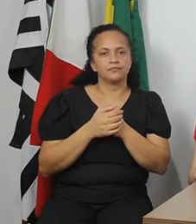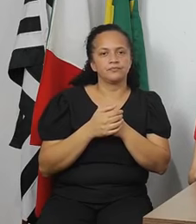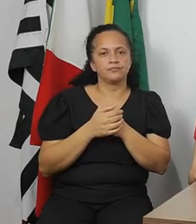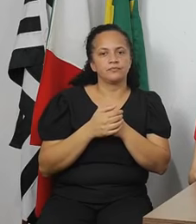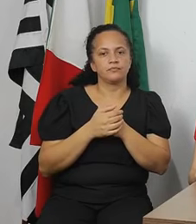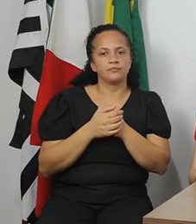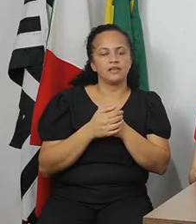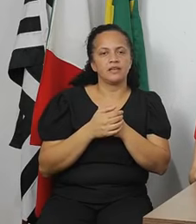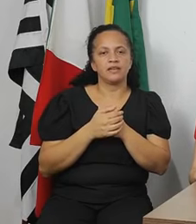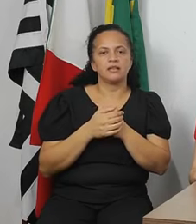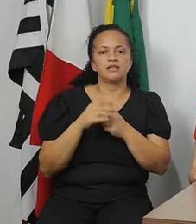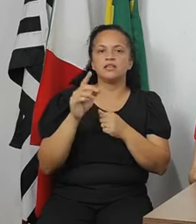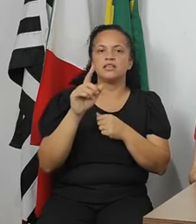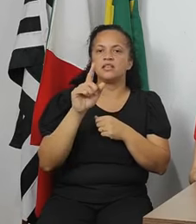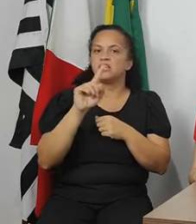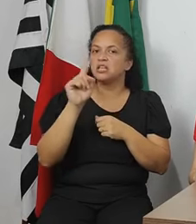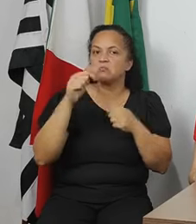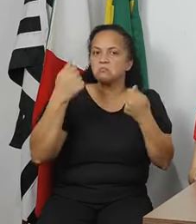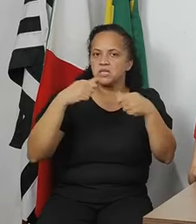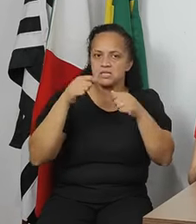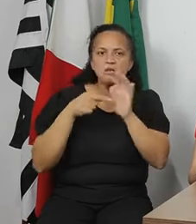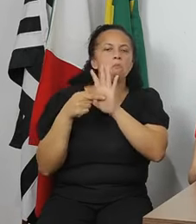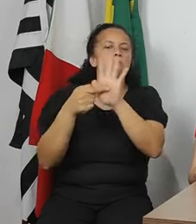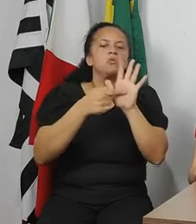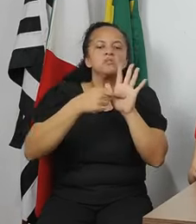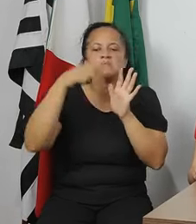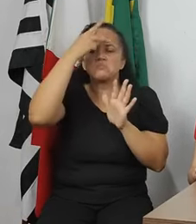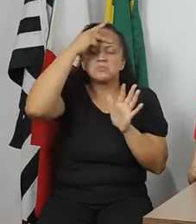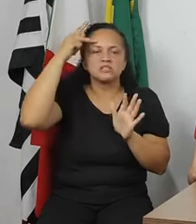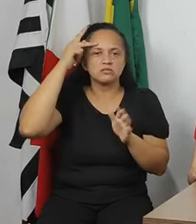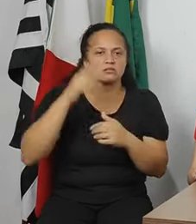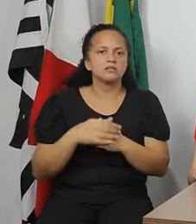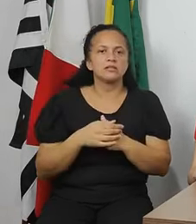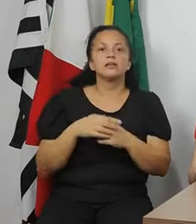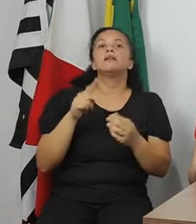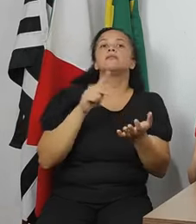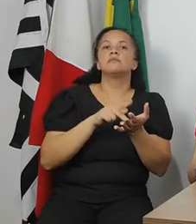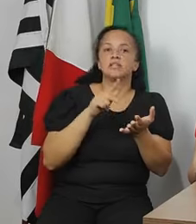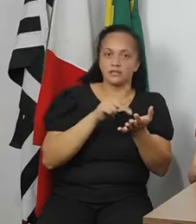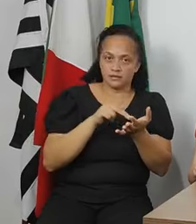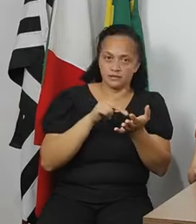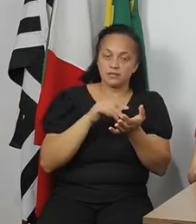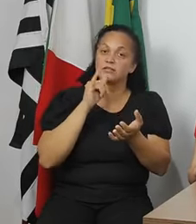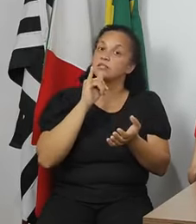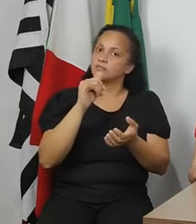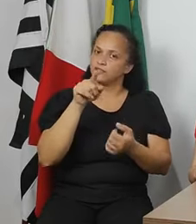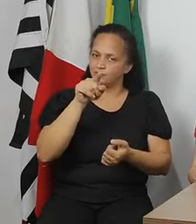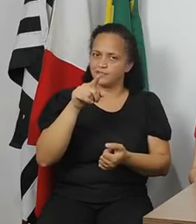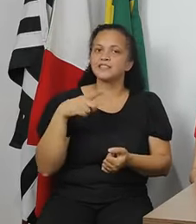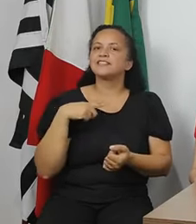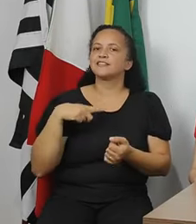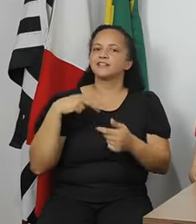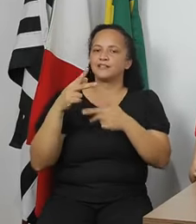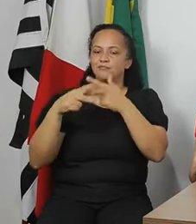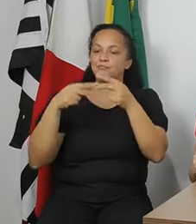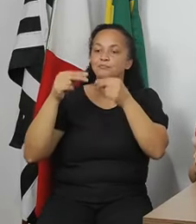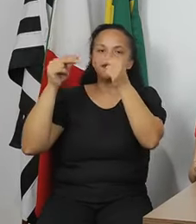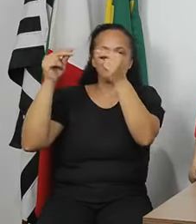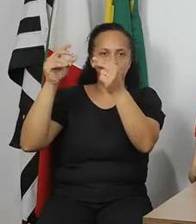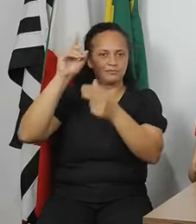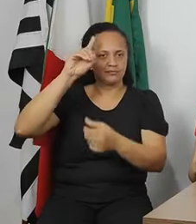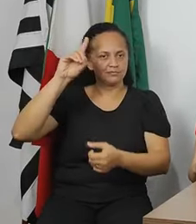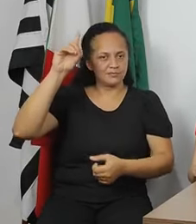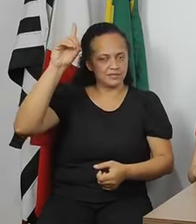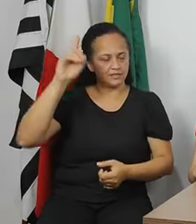que jejuam. Em verdade vos digo que já receberam seu galardão. Porém tu, quando jejuares, unge